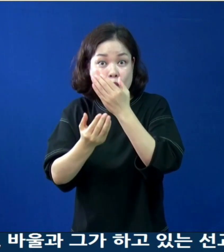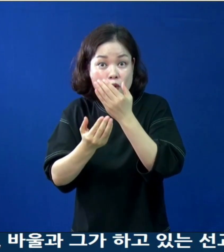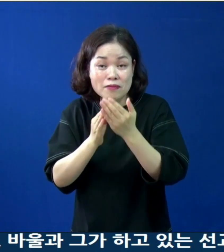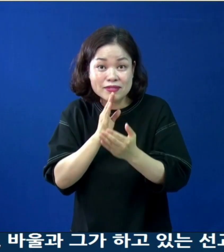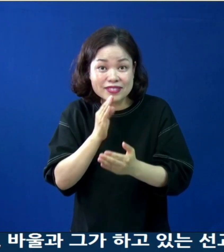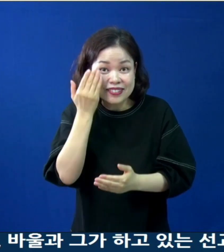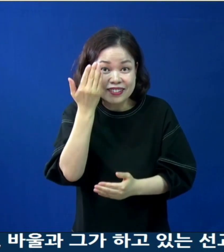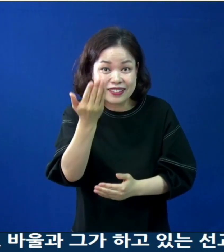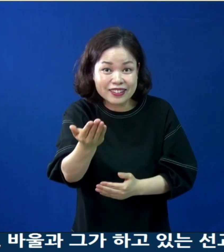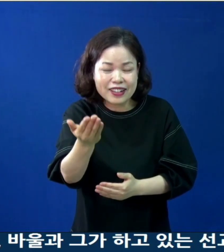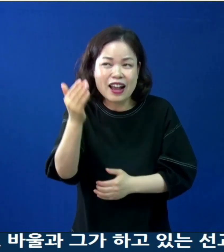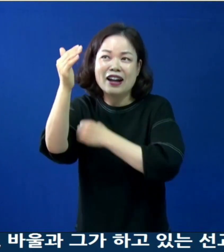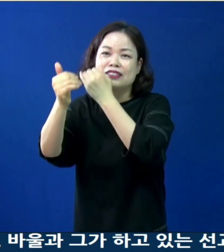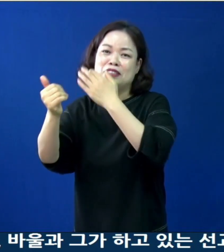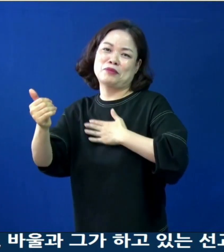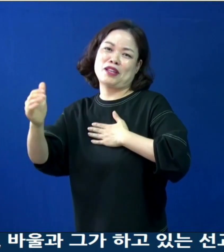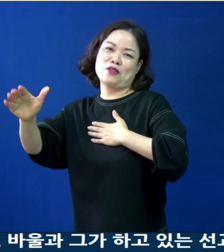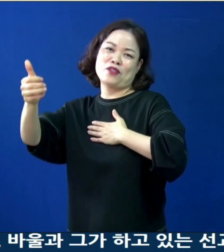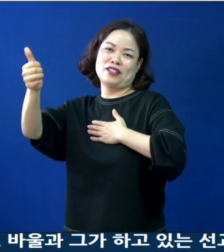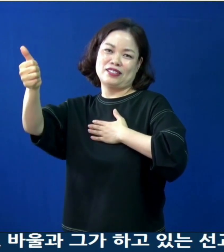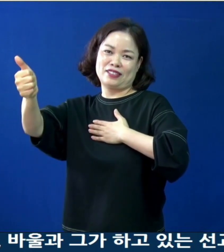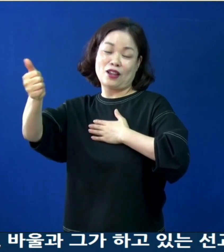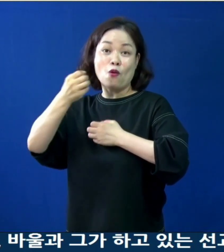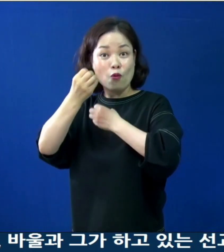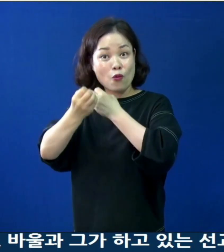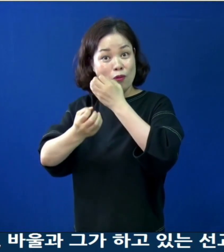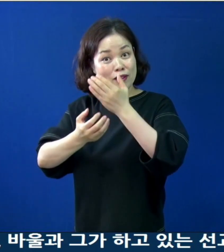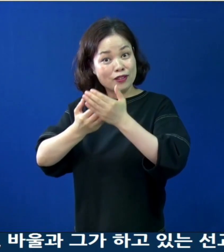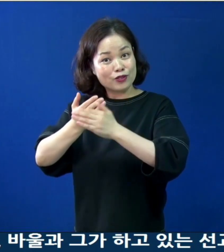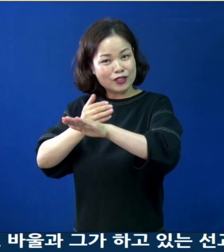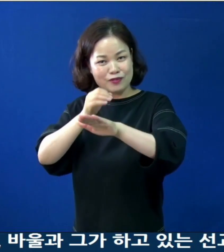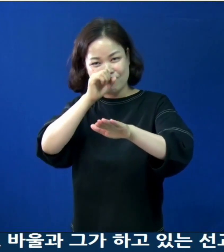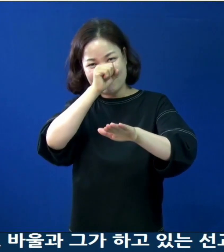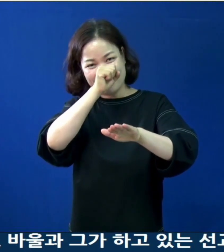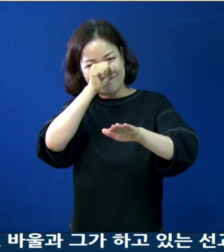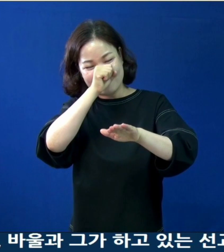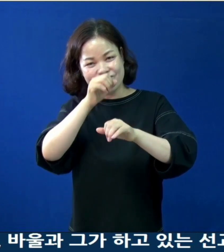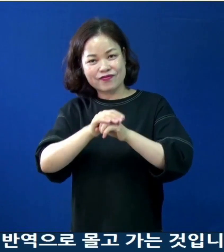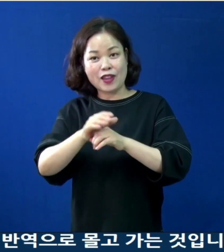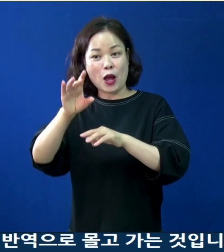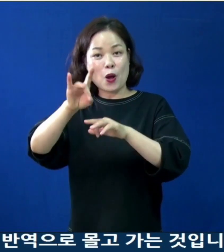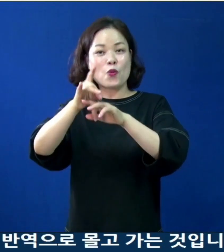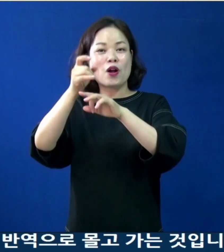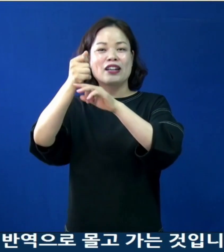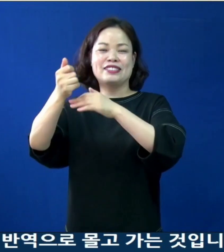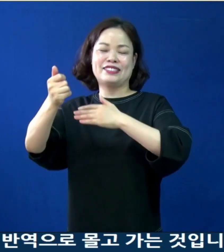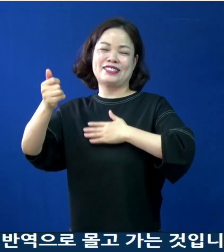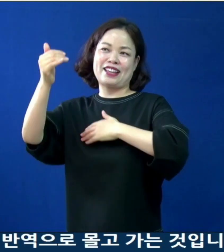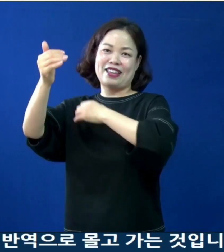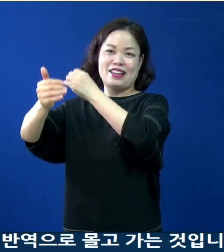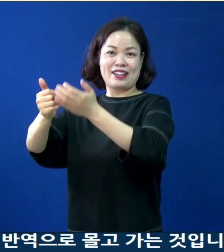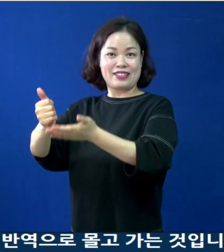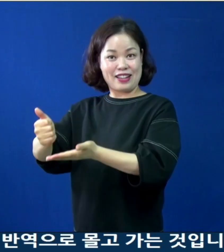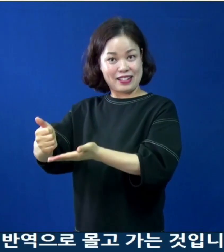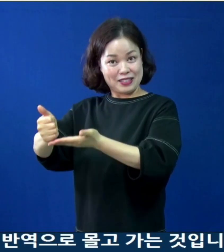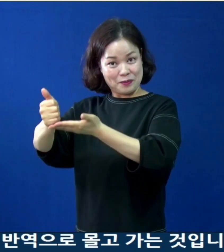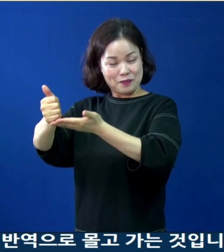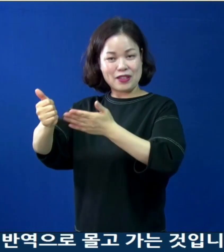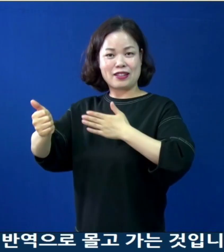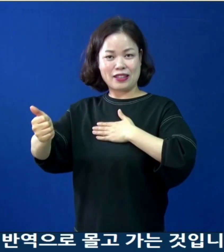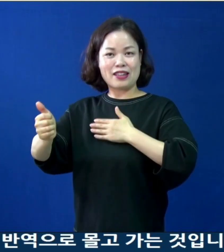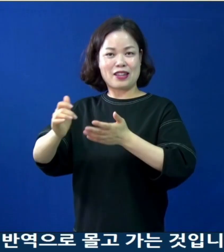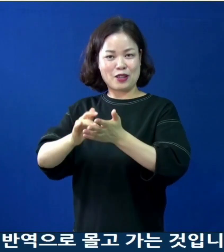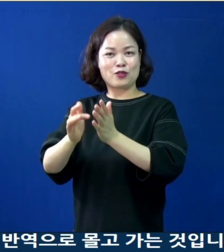고백하시죠? 하나님은 나의 왕이시다. 이 고백이 얼마나 우리에겐 좋습니까? 왕이신 나의 하나님, 왕이신 나의